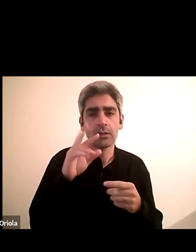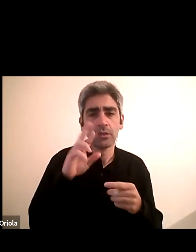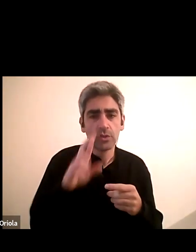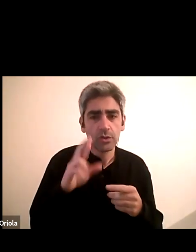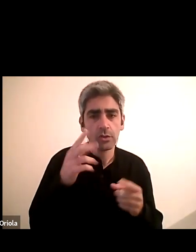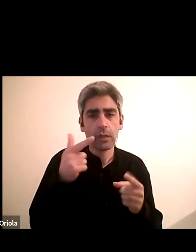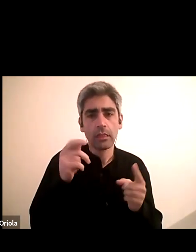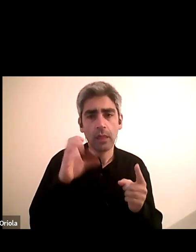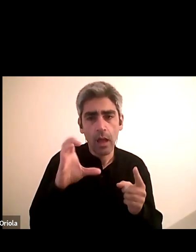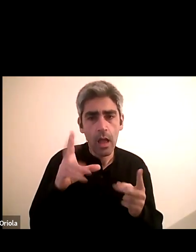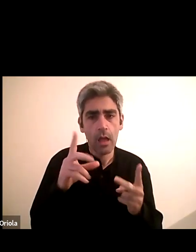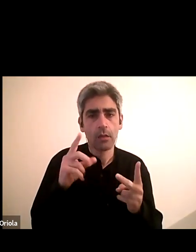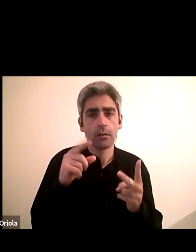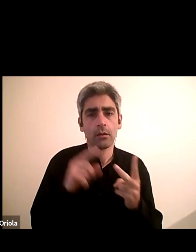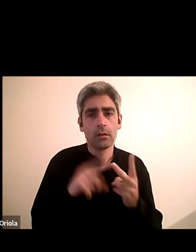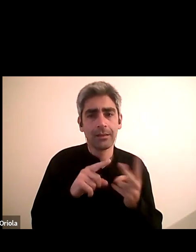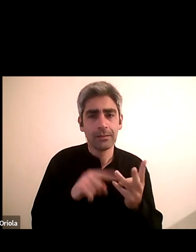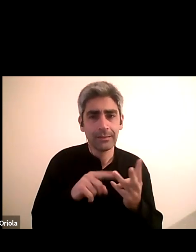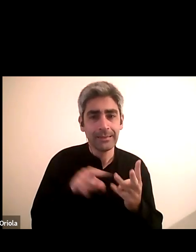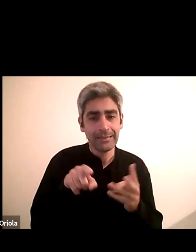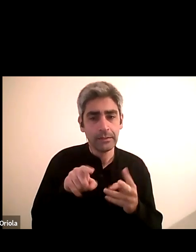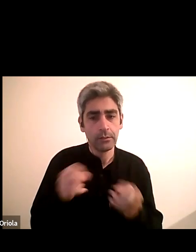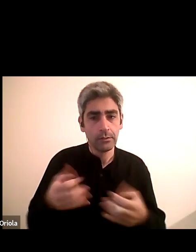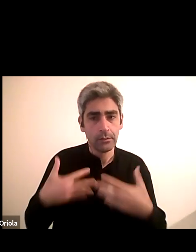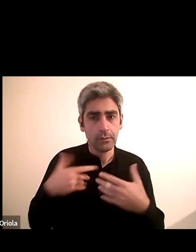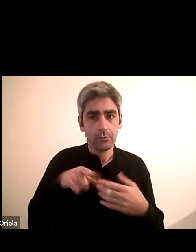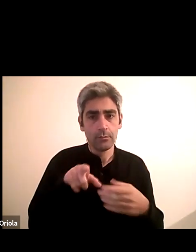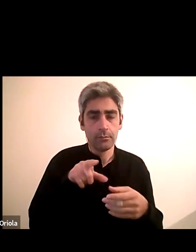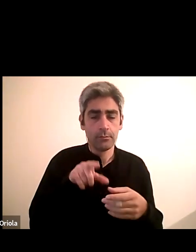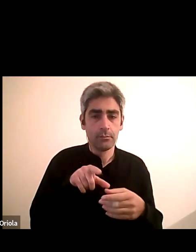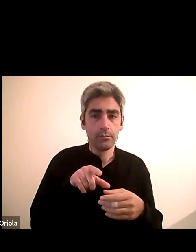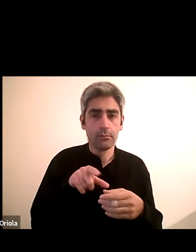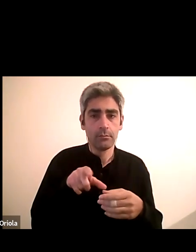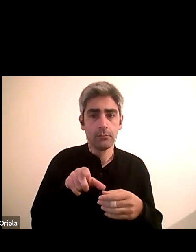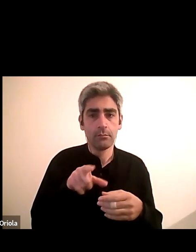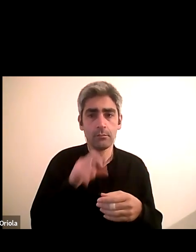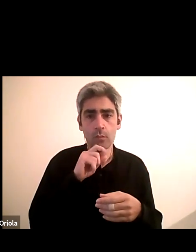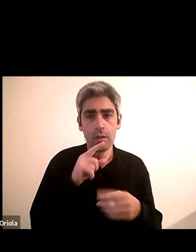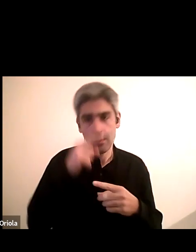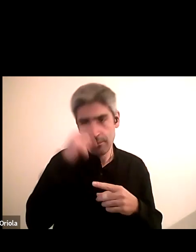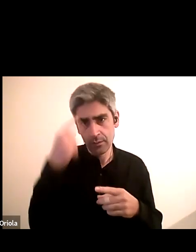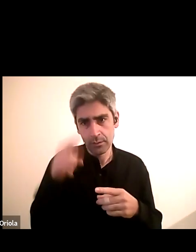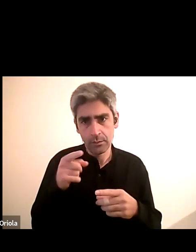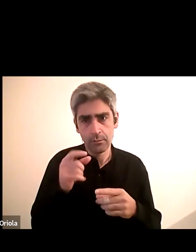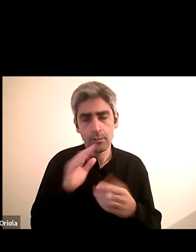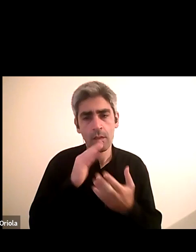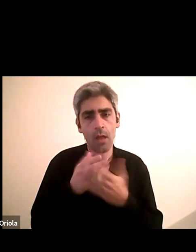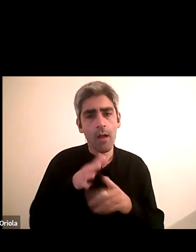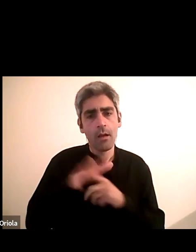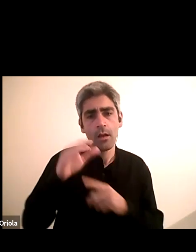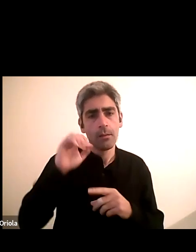TAC, etc., são radiações com um potencial complexo em termos de consequências para a